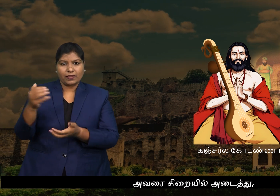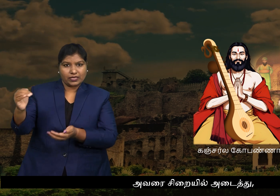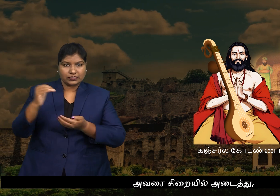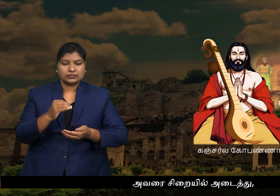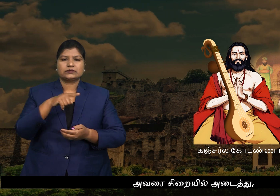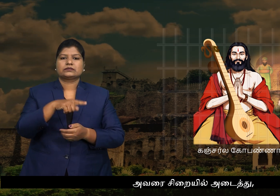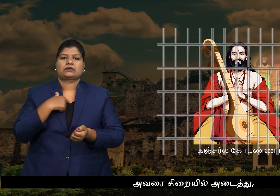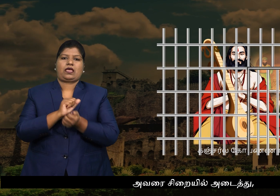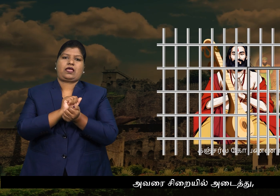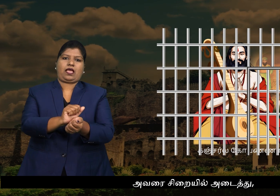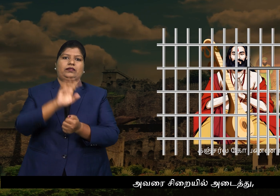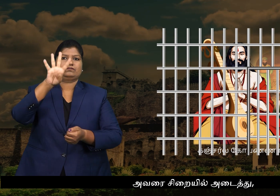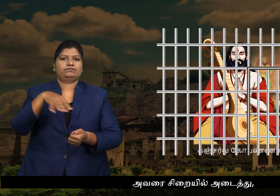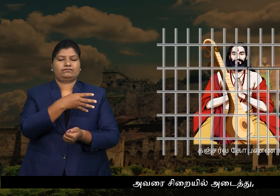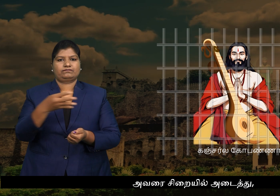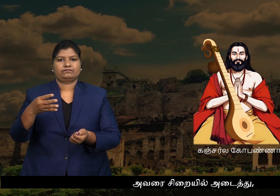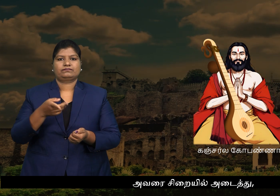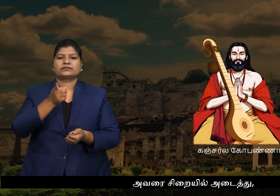அவரை சிறையில் அடைத்து